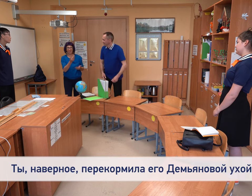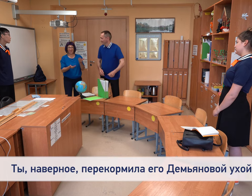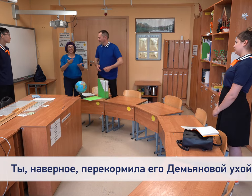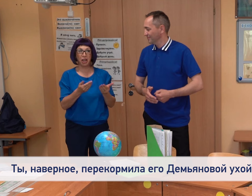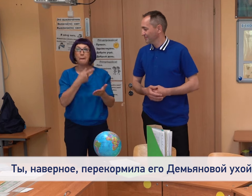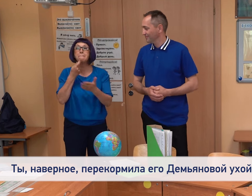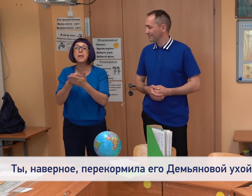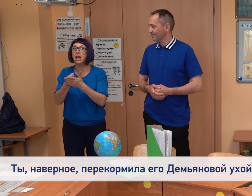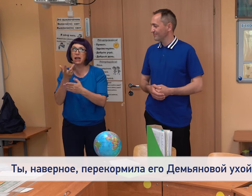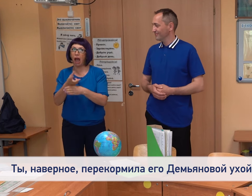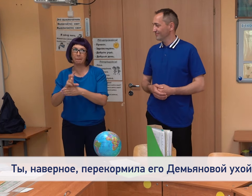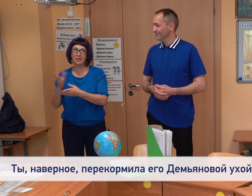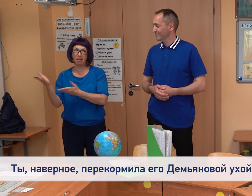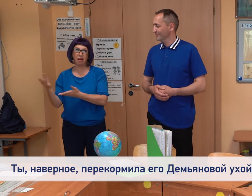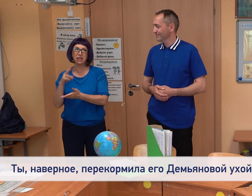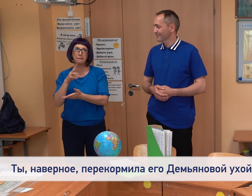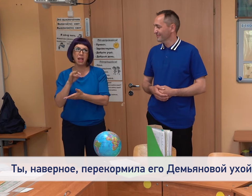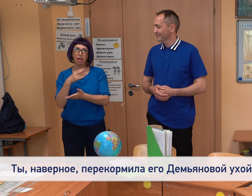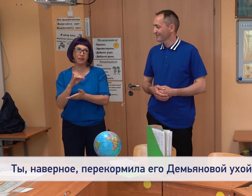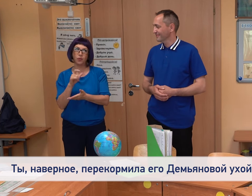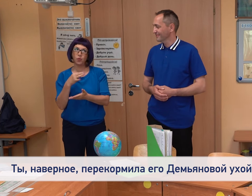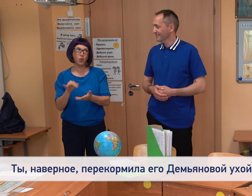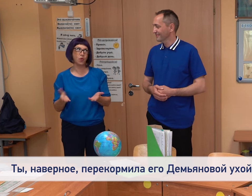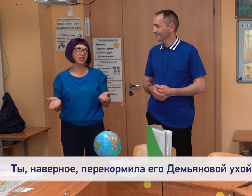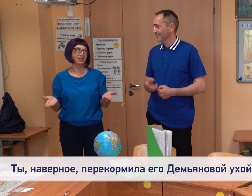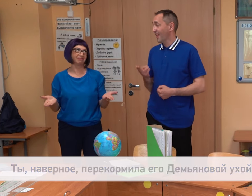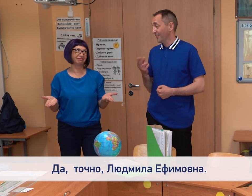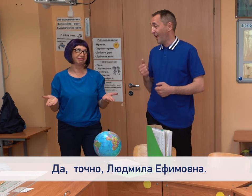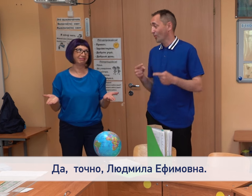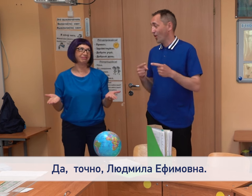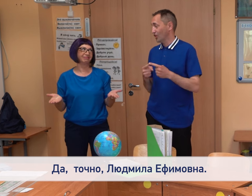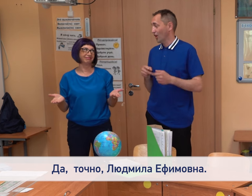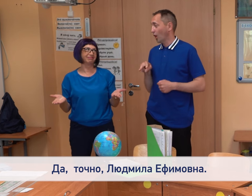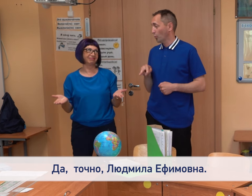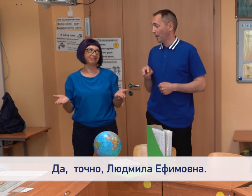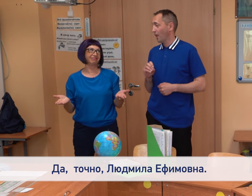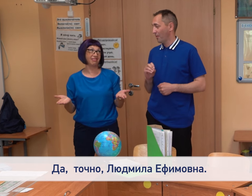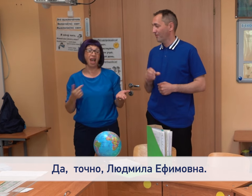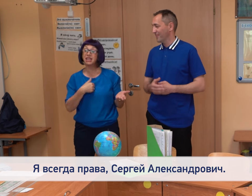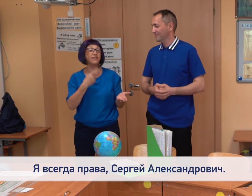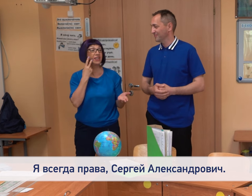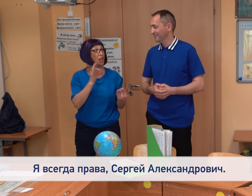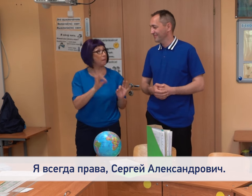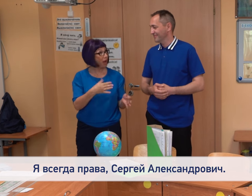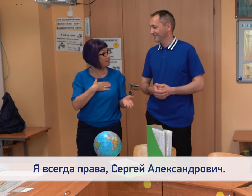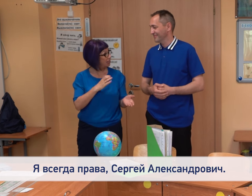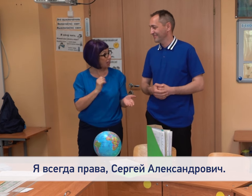Ты, наверное, перекормила его демьяновой ухой. Да, точно, Людмила Ефимовна. Я всегда права,